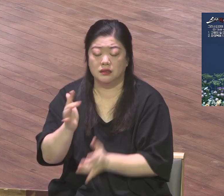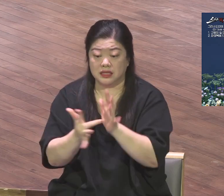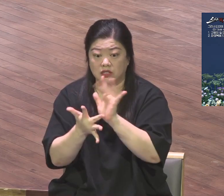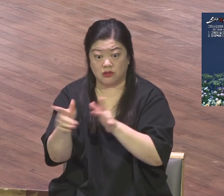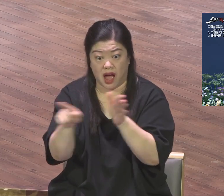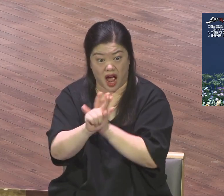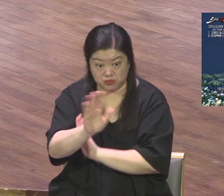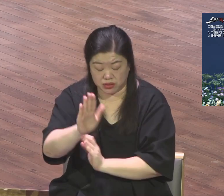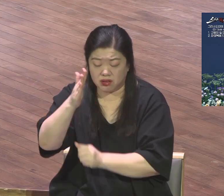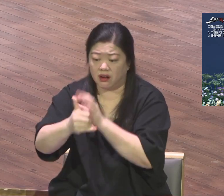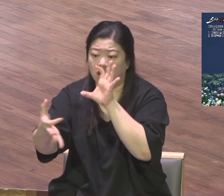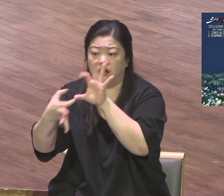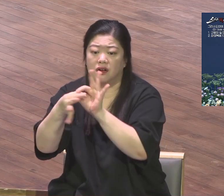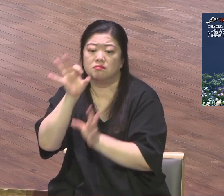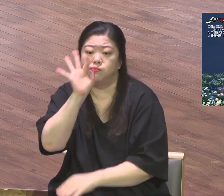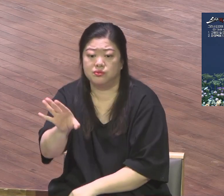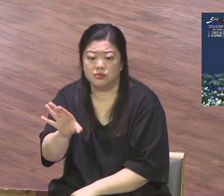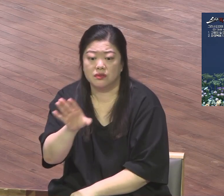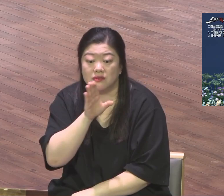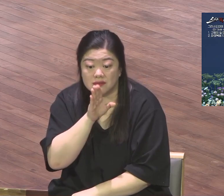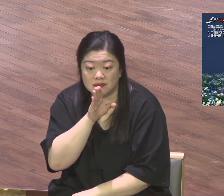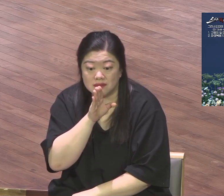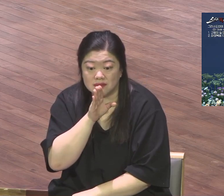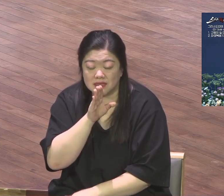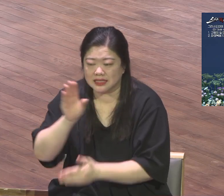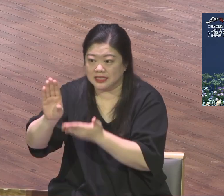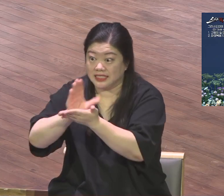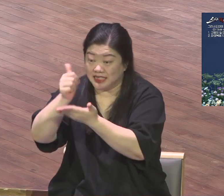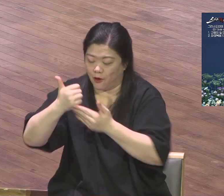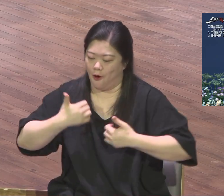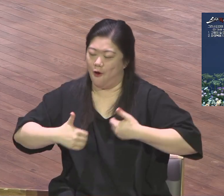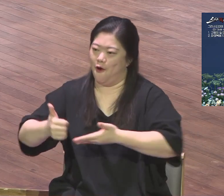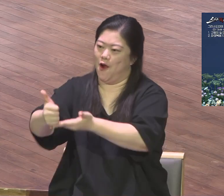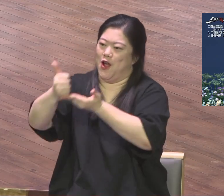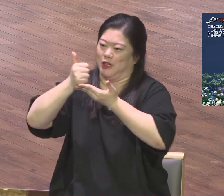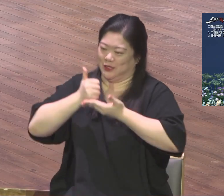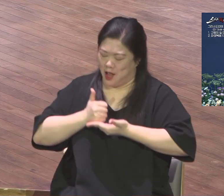예수 그리스도를 마음속에 영접하면 됩니다.